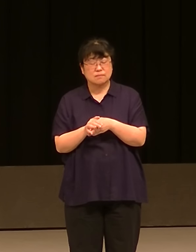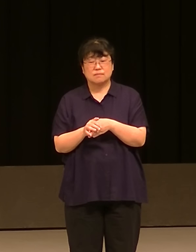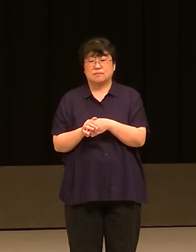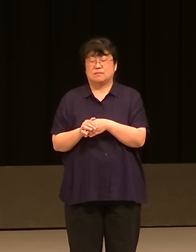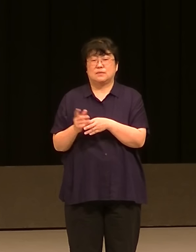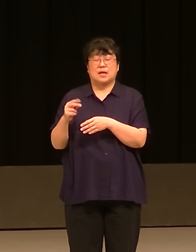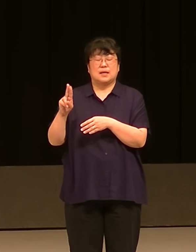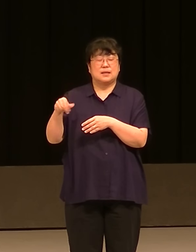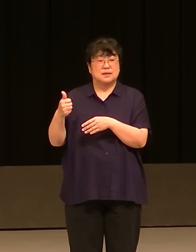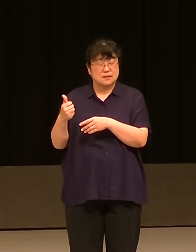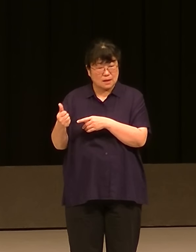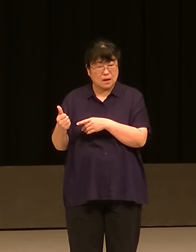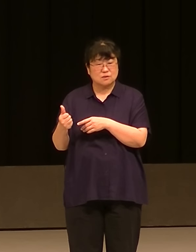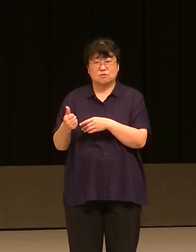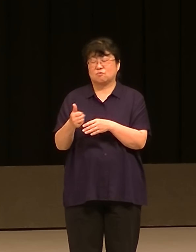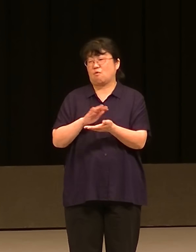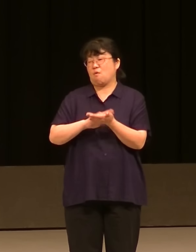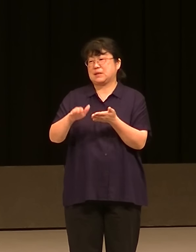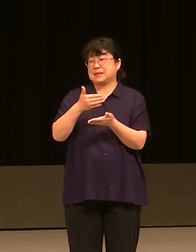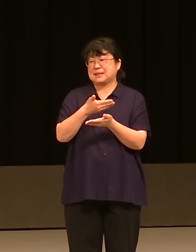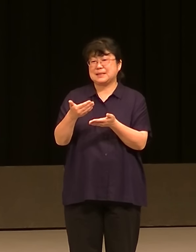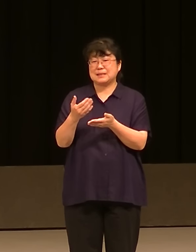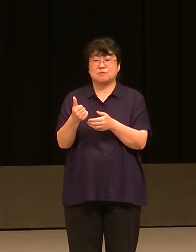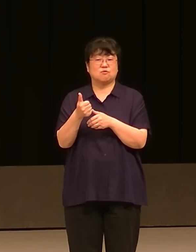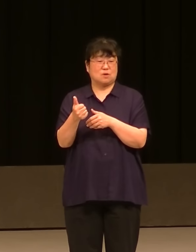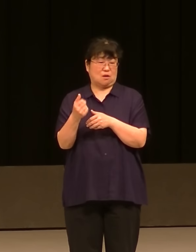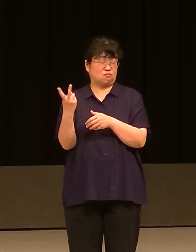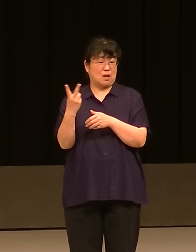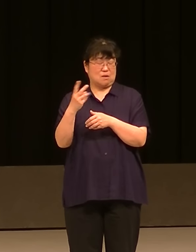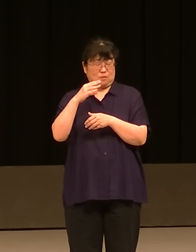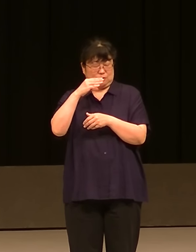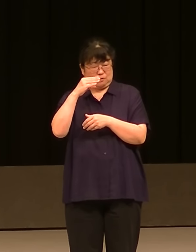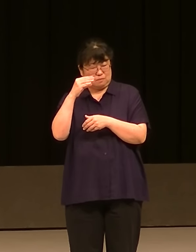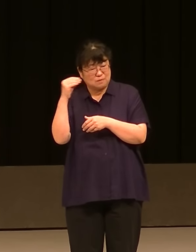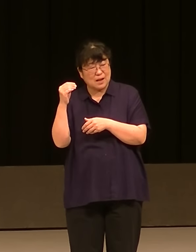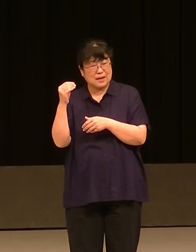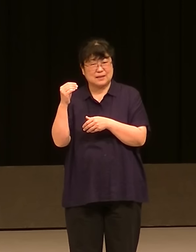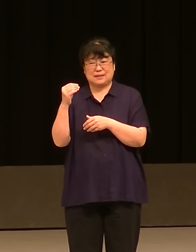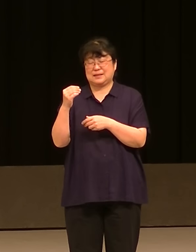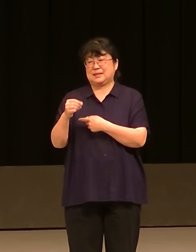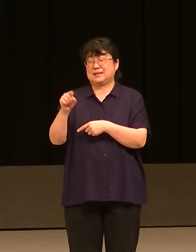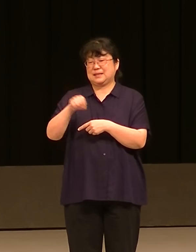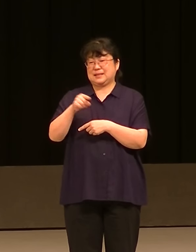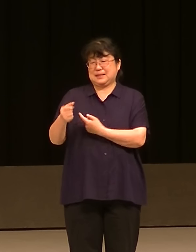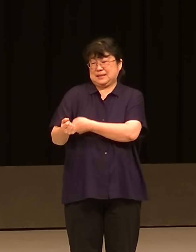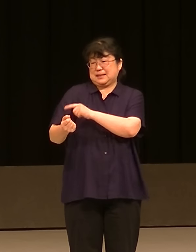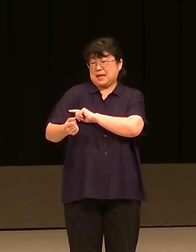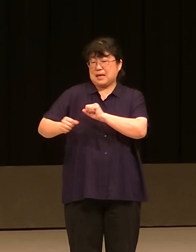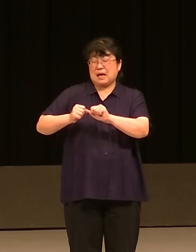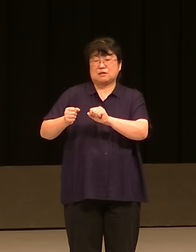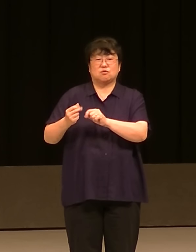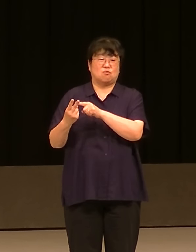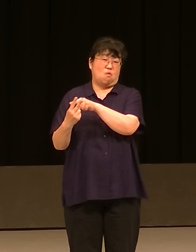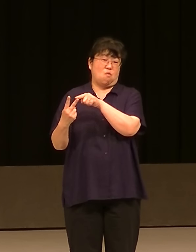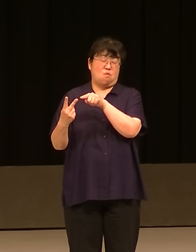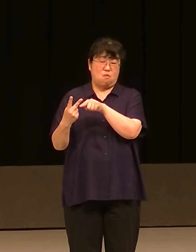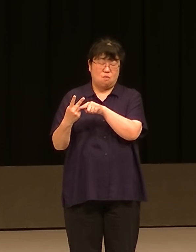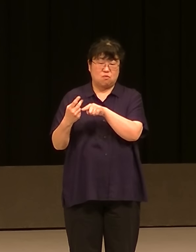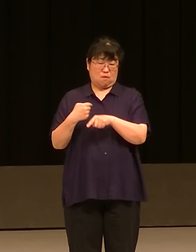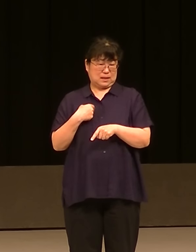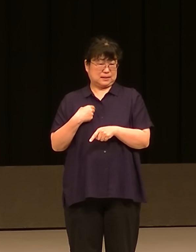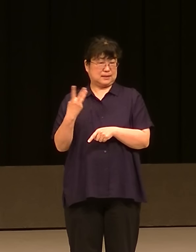と、清水直樹さん、でお二人とも素晴らしい、人権活動家でいらっしゃいますが、その3人